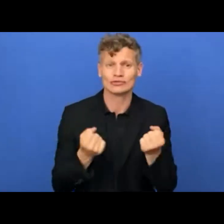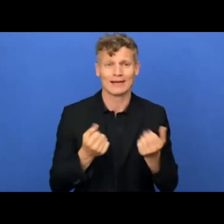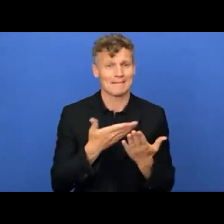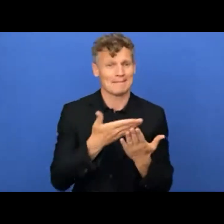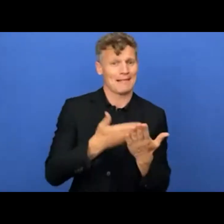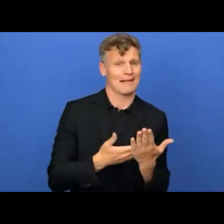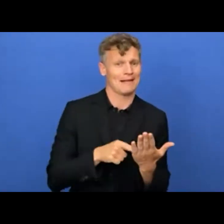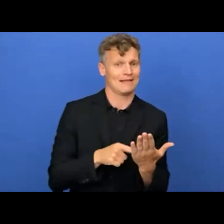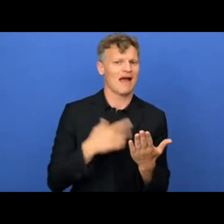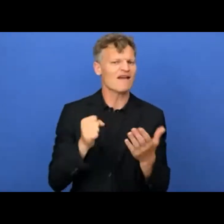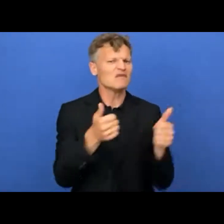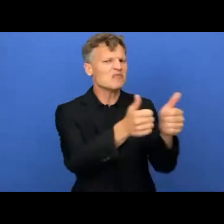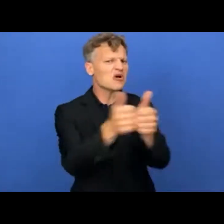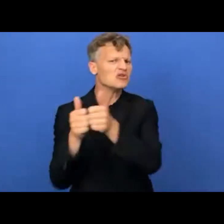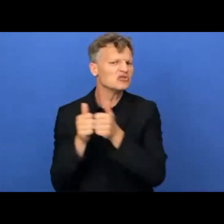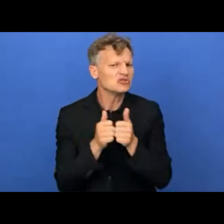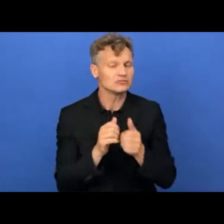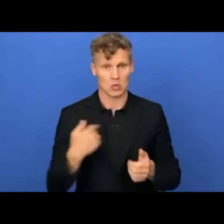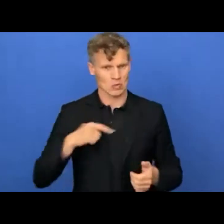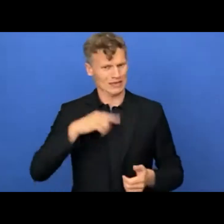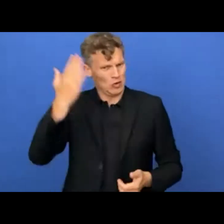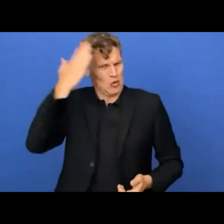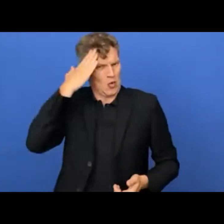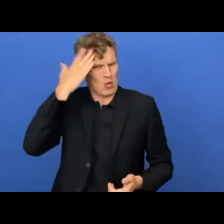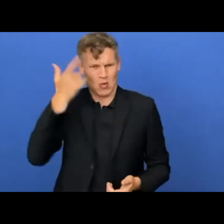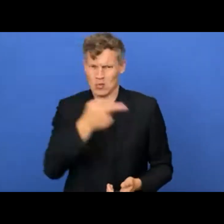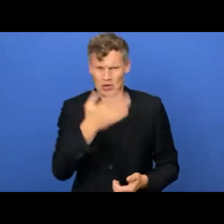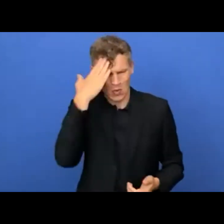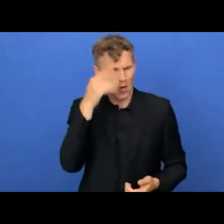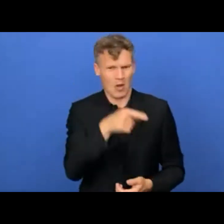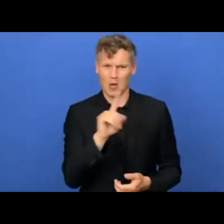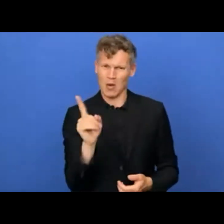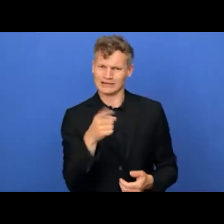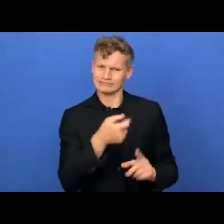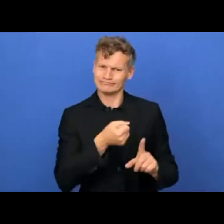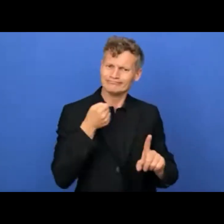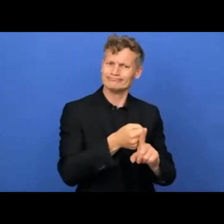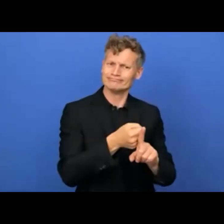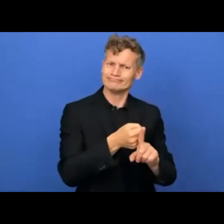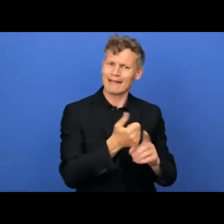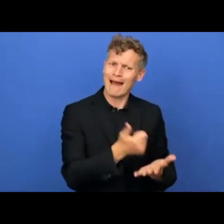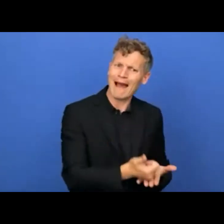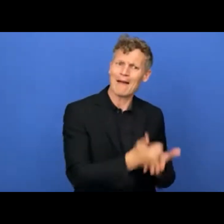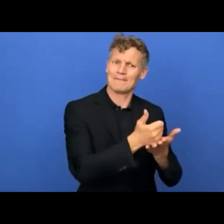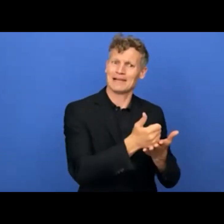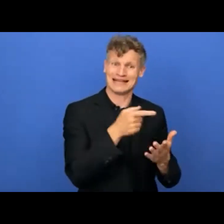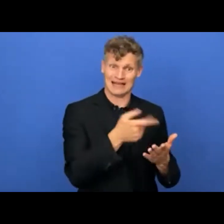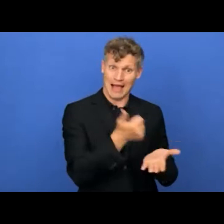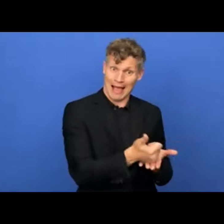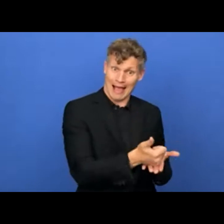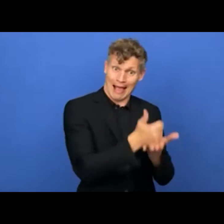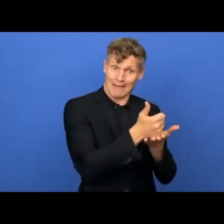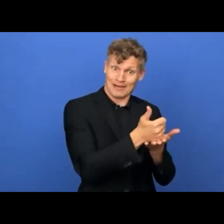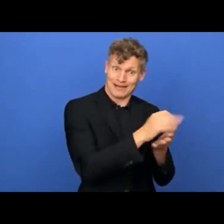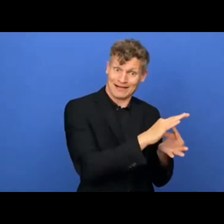partenaires. Nous savons ce qui peut faire la différence. Et c'est là-dessus que nous devons nous appuyer pour créer